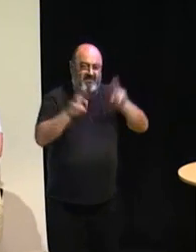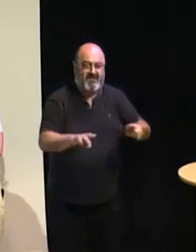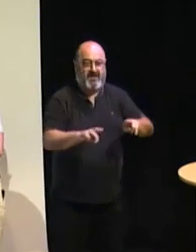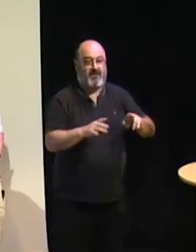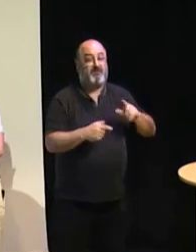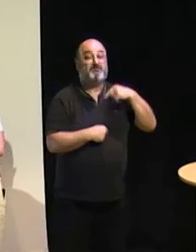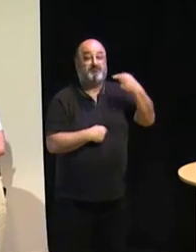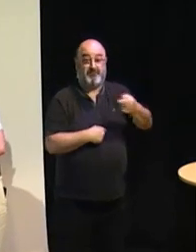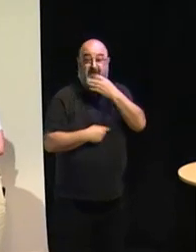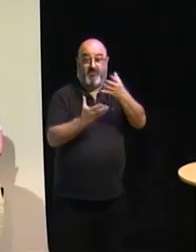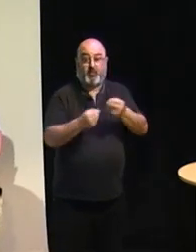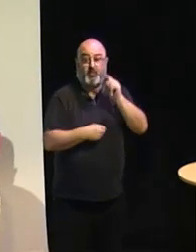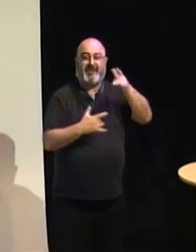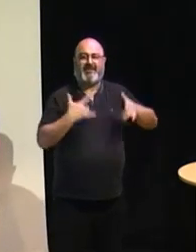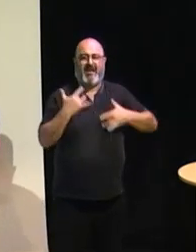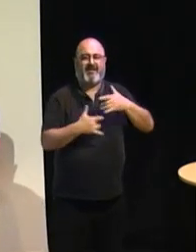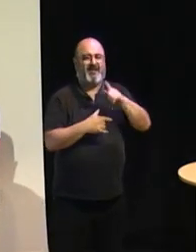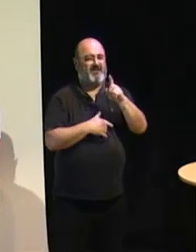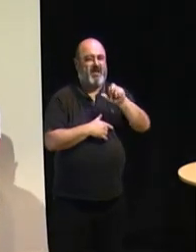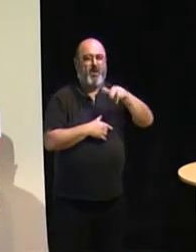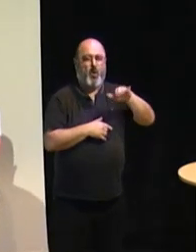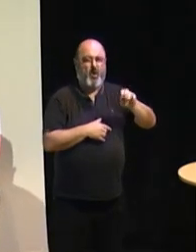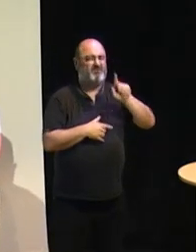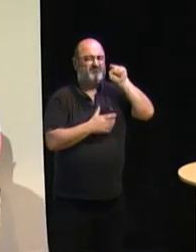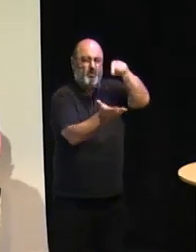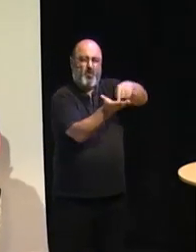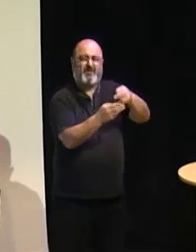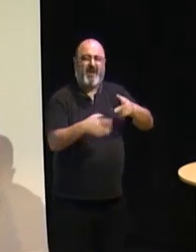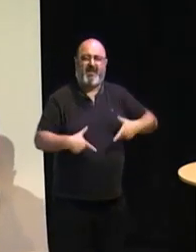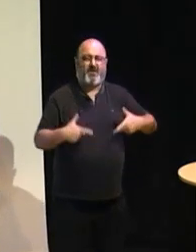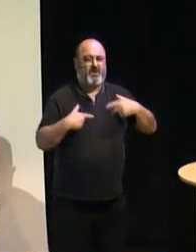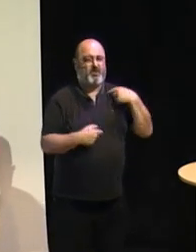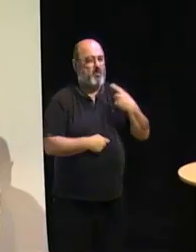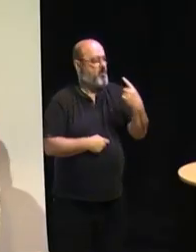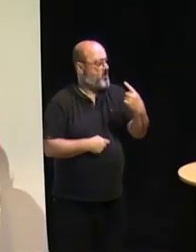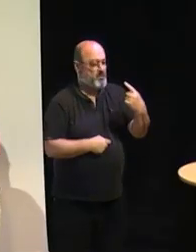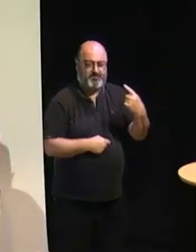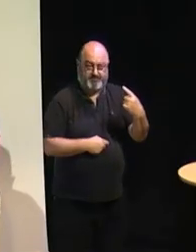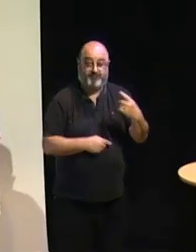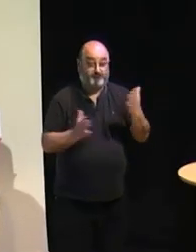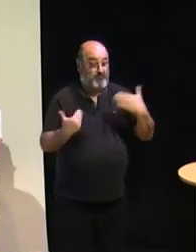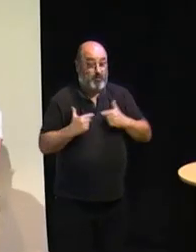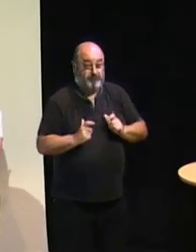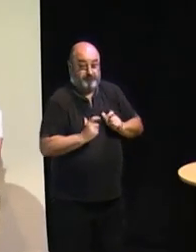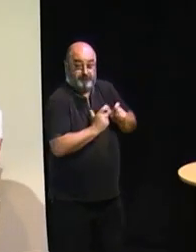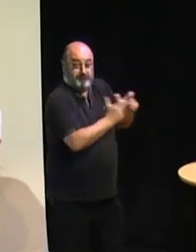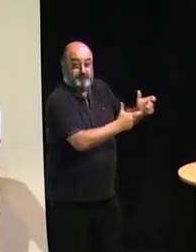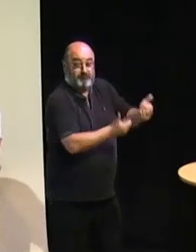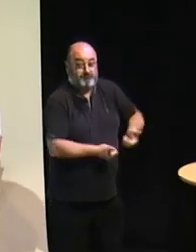11h30 au Théâtre Garonne, à l'atelier 1. Sans plus tarder, je vais passer la parole à notre orateur aujourd'hui, Yann